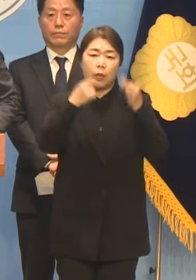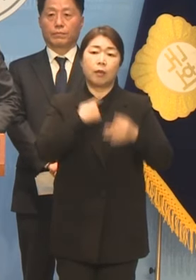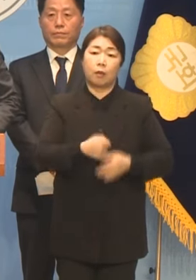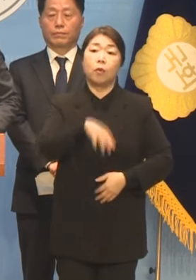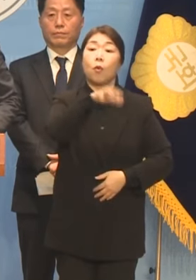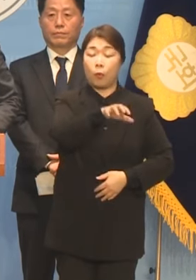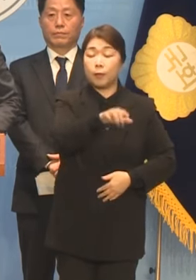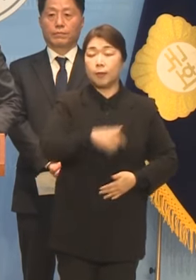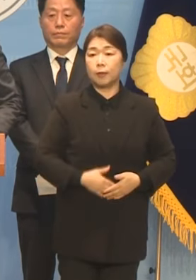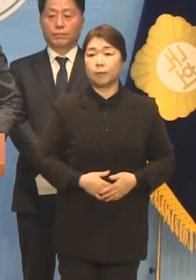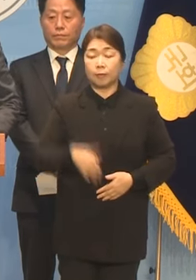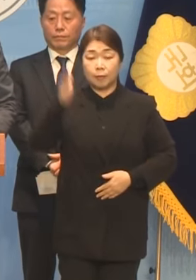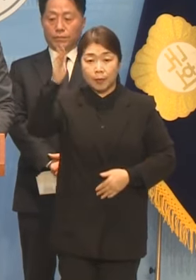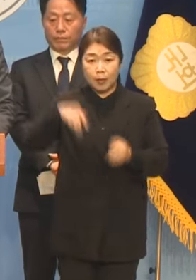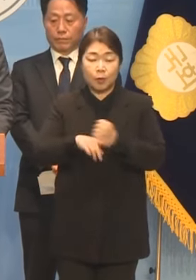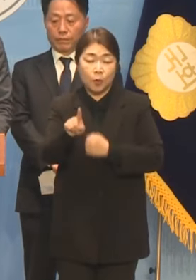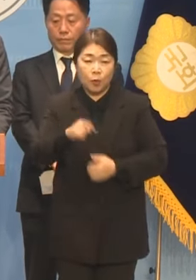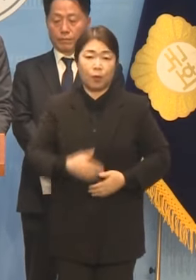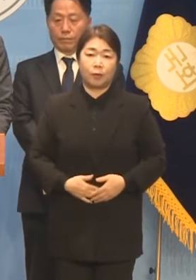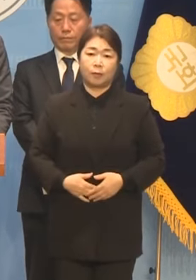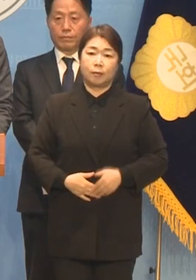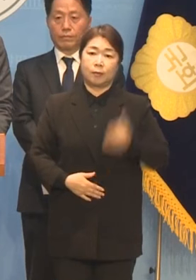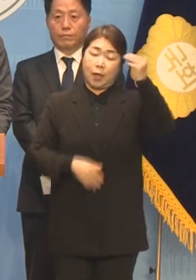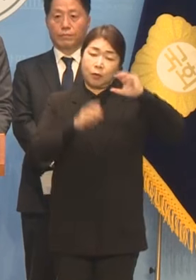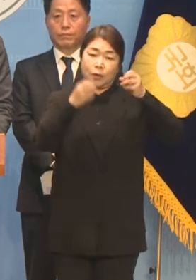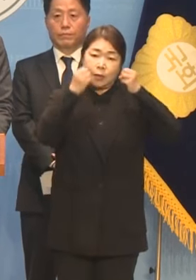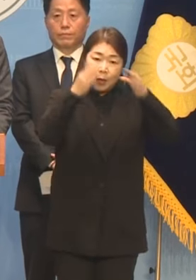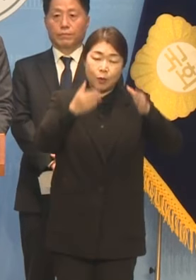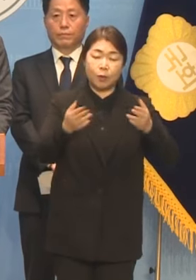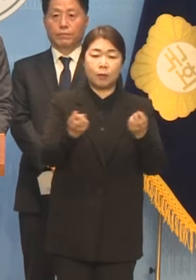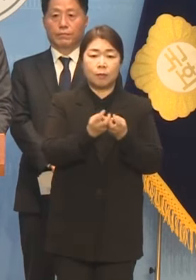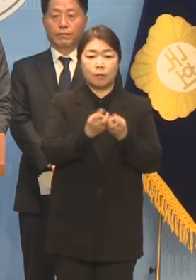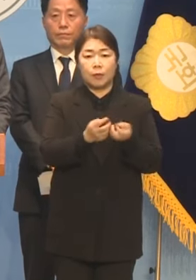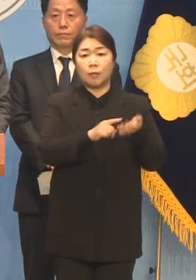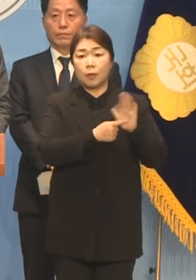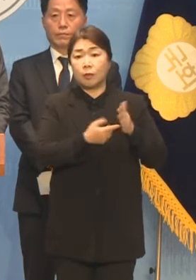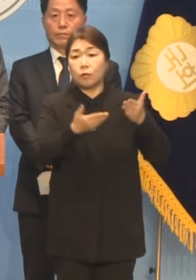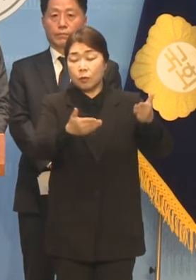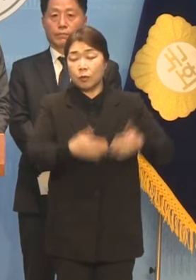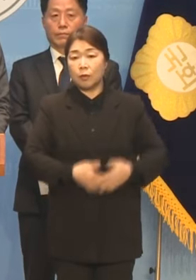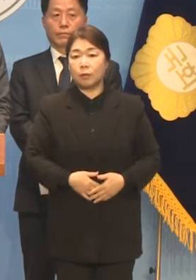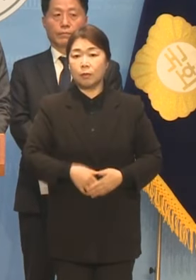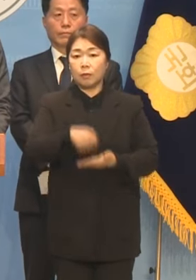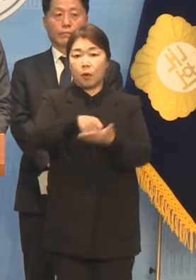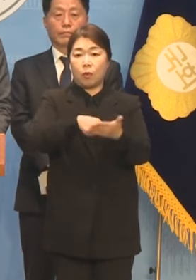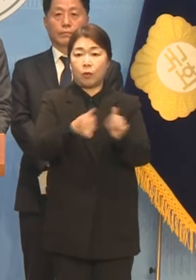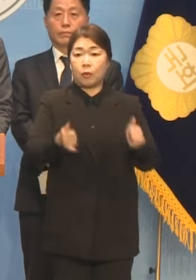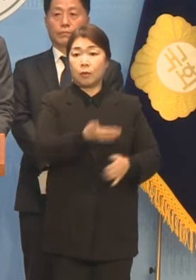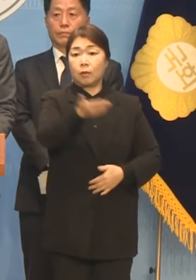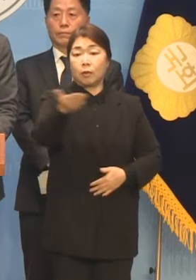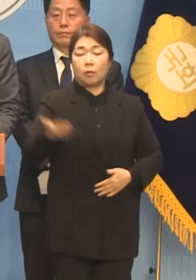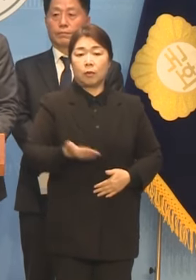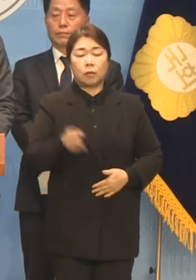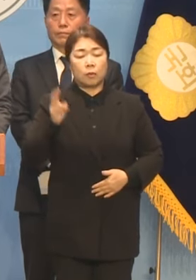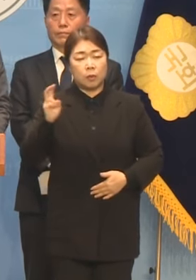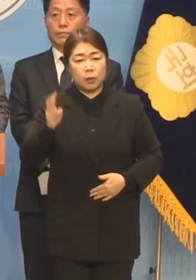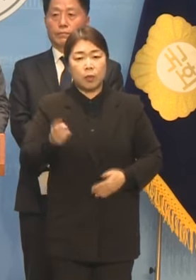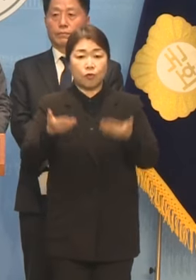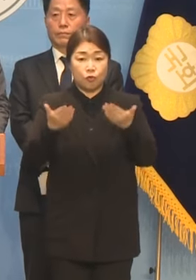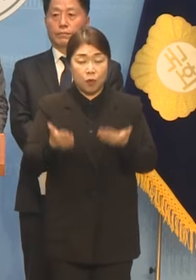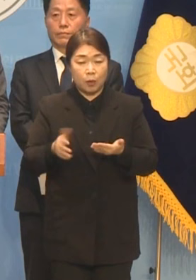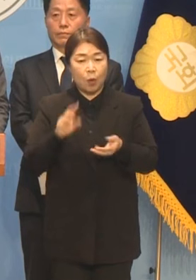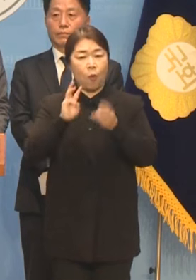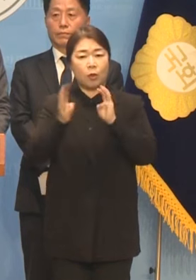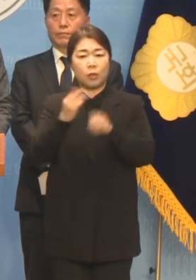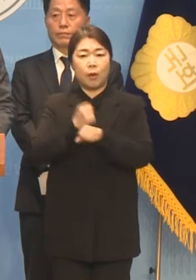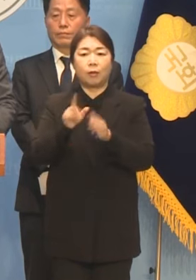말씀드린 것은 우리 중앙 언론에서이 나라의 새로운 길을 열어가고 계시는 우리 언론인 들께서 혹시 휴가나 워크숍